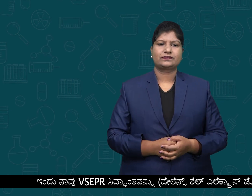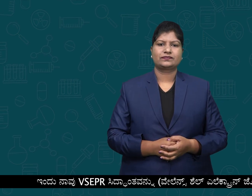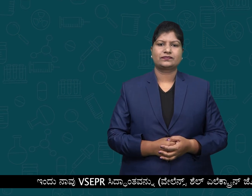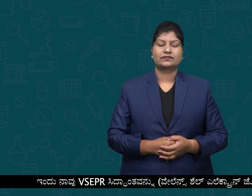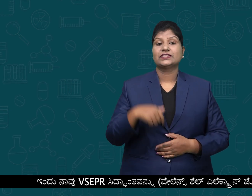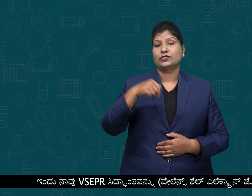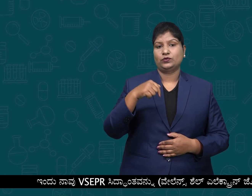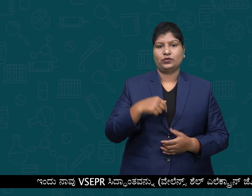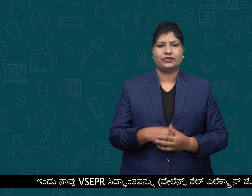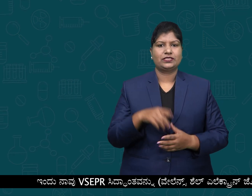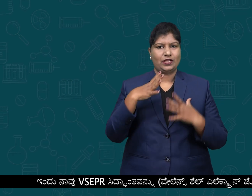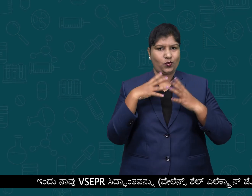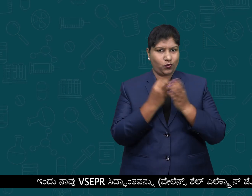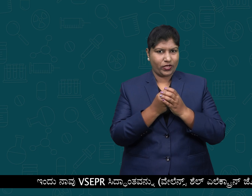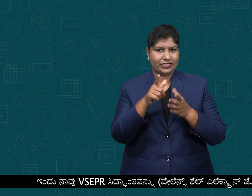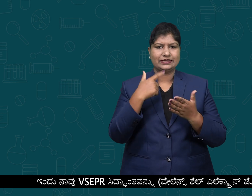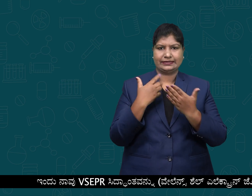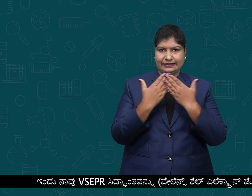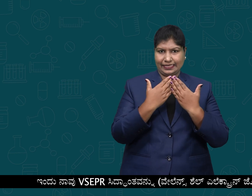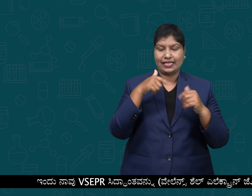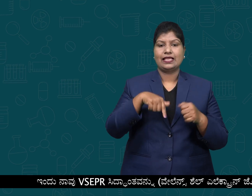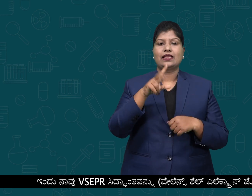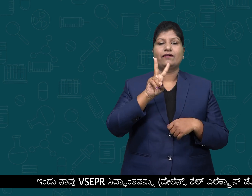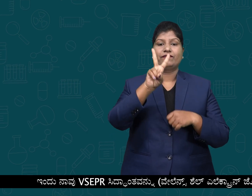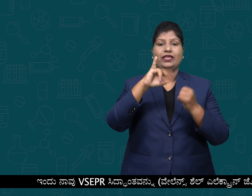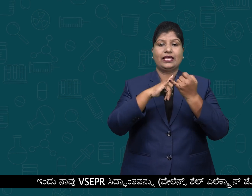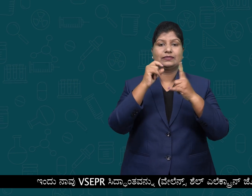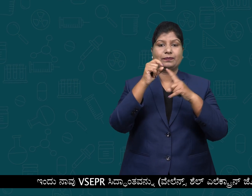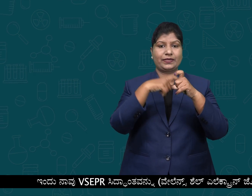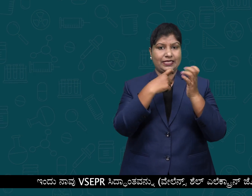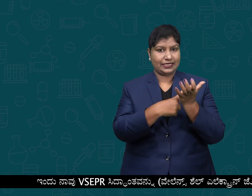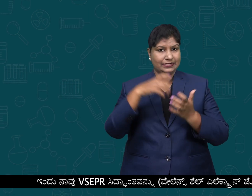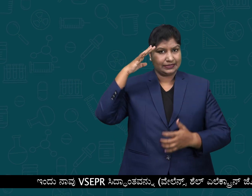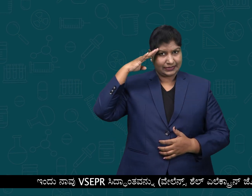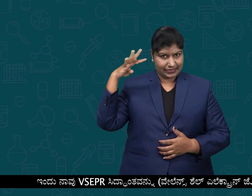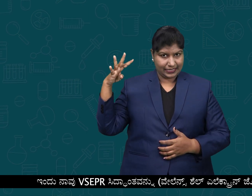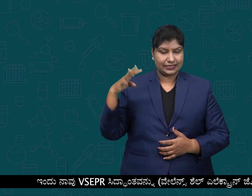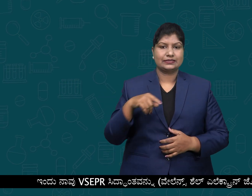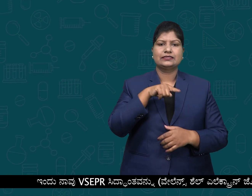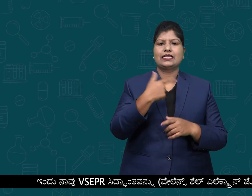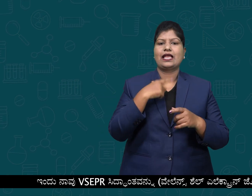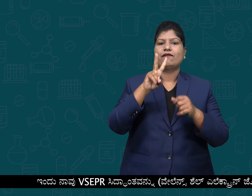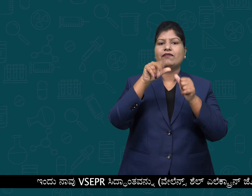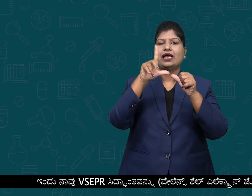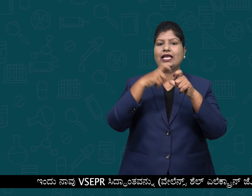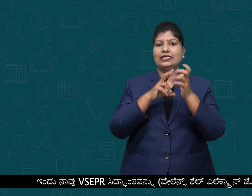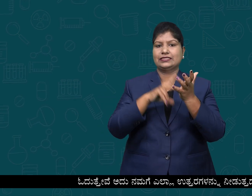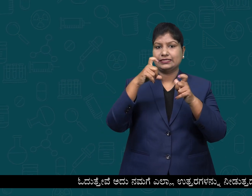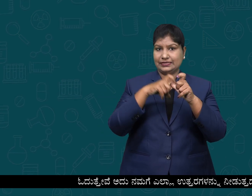ಇಂದು ನಾವು VSEPR ಸಿದ್ಧಾಂತವನ್ನು, ಅಂದರೆ ವೇಲೆನ್ಸ್ ಶೆಲ್ ಎಲೆಕ್ಟ್ರಾನ್ ಜೋಡಿ ವಿಕರ್ಷಣೆ